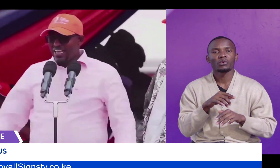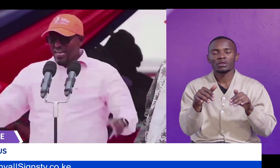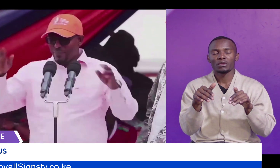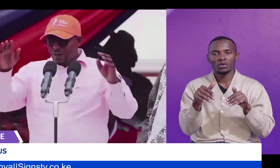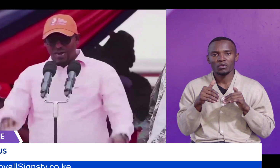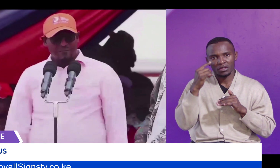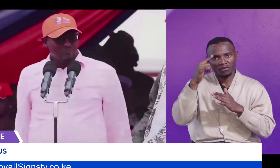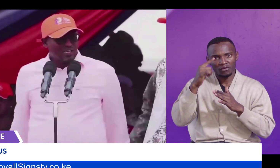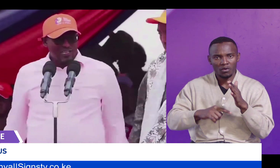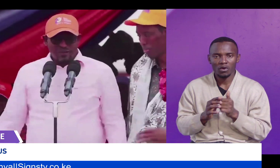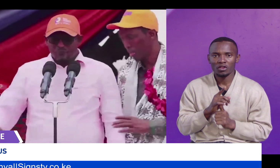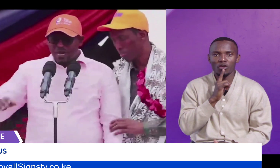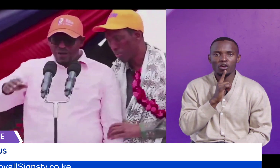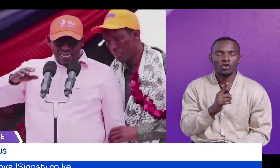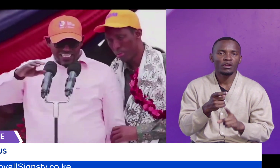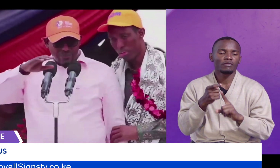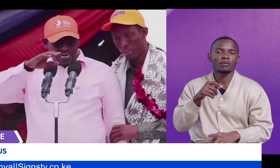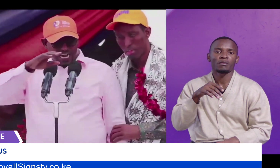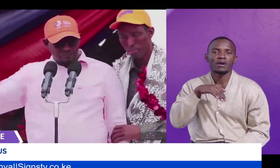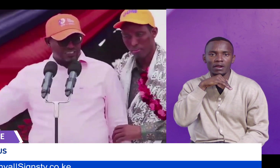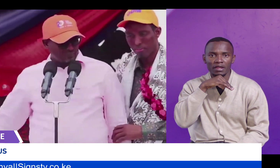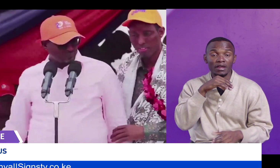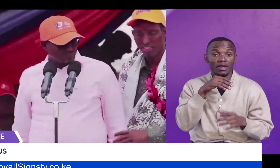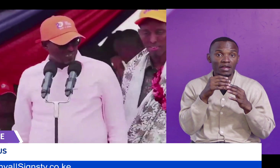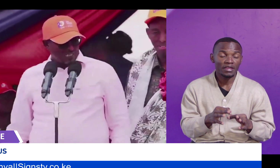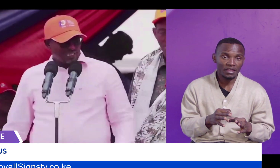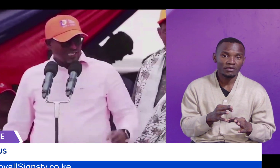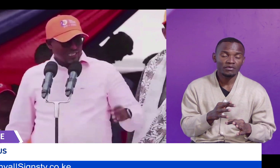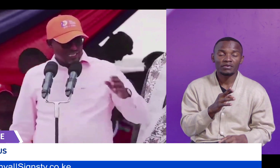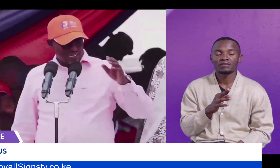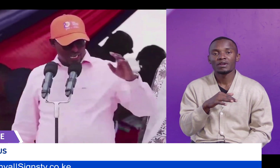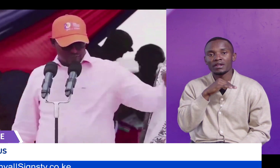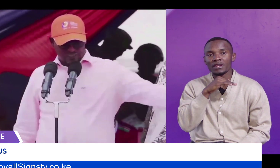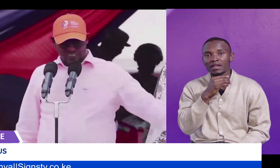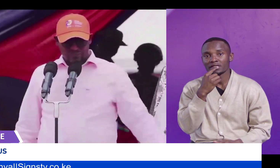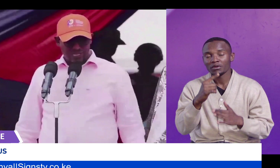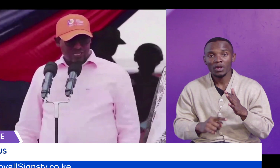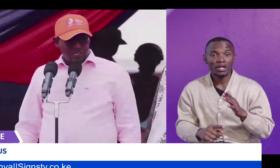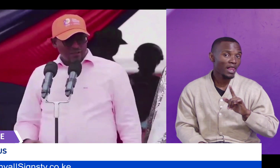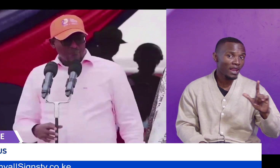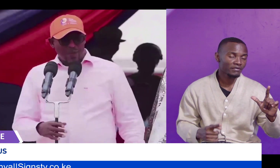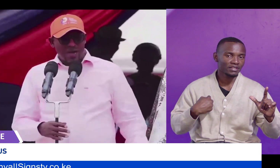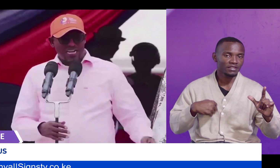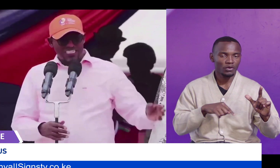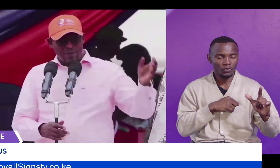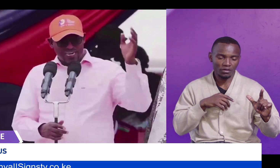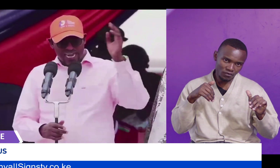ya baba. Baba akisema left ni left. Baba akisema